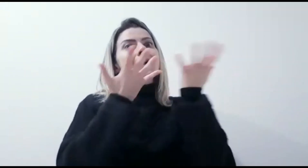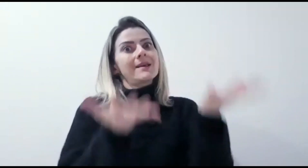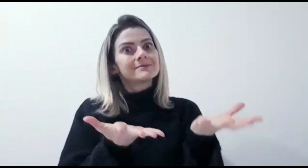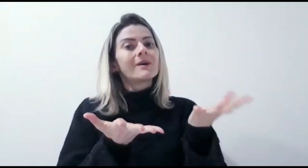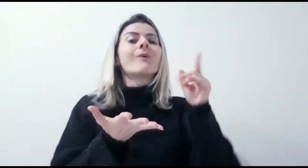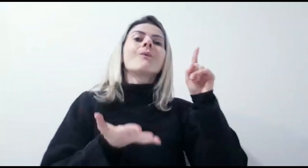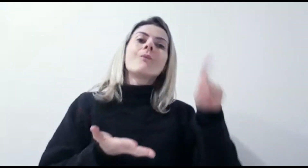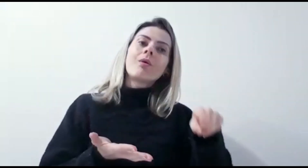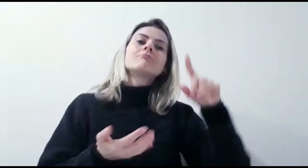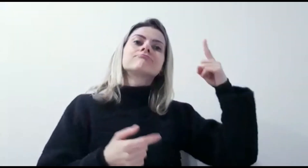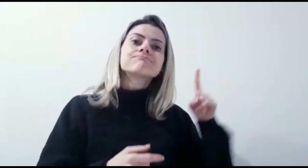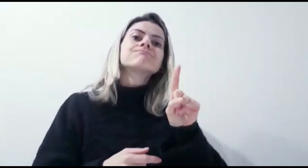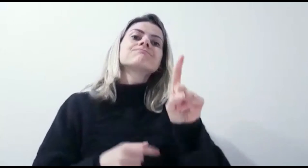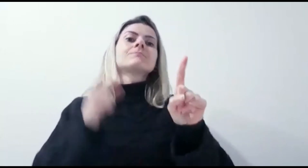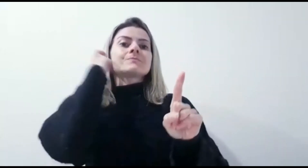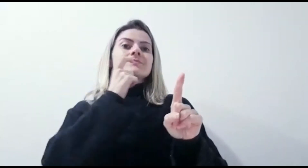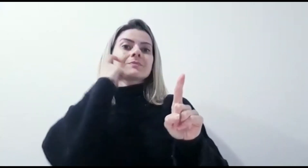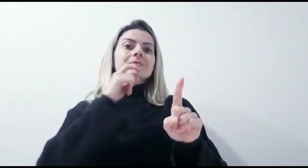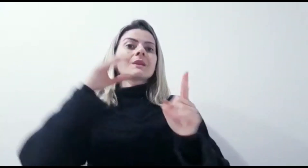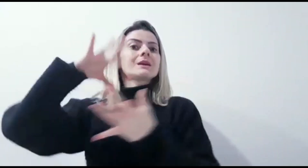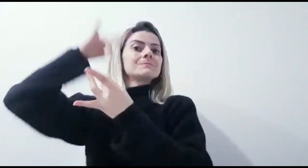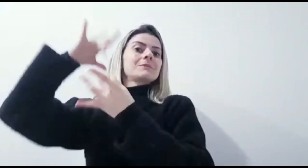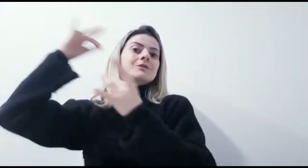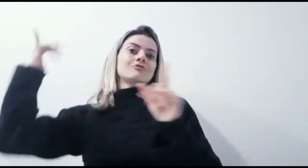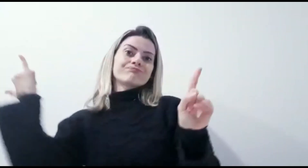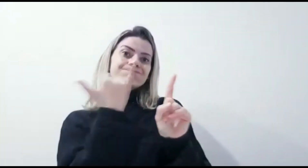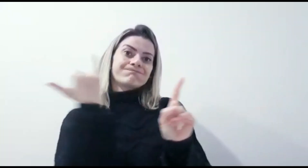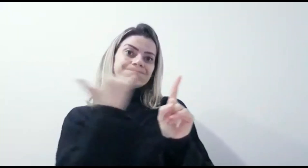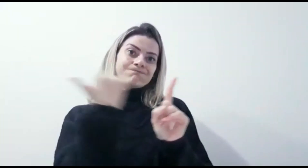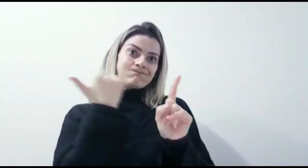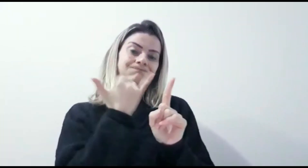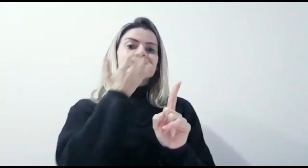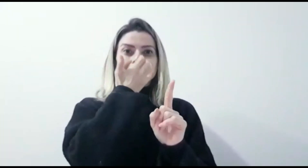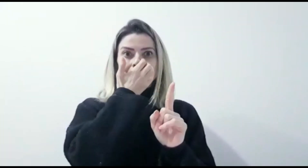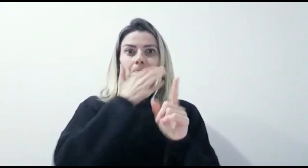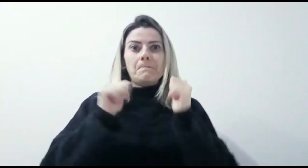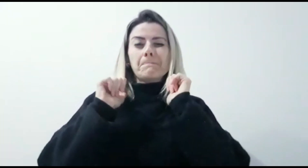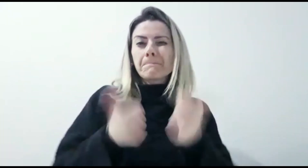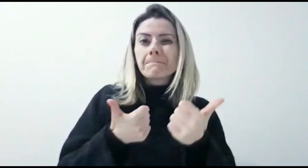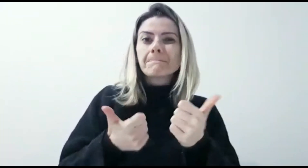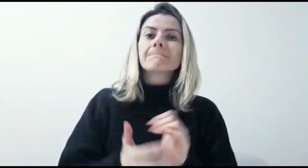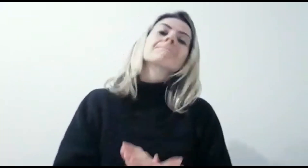espiritismo foi considerado como uma nova revelação, né, que trouxe Kardec, junto com os espíritos,